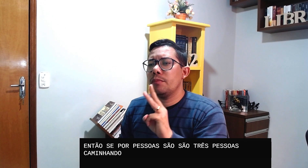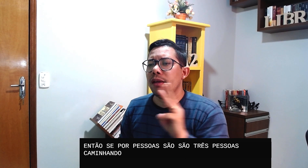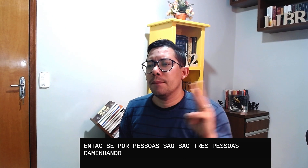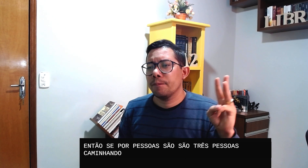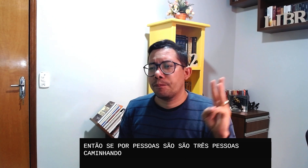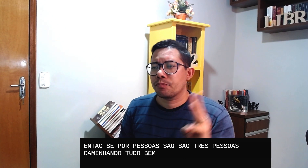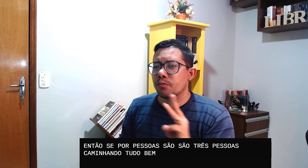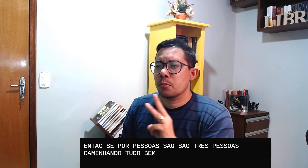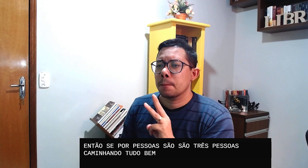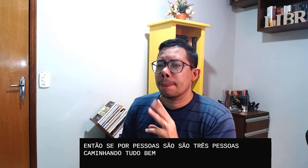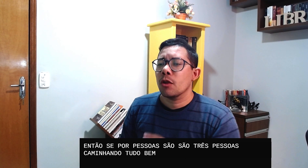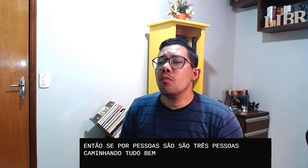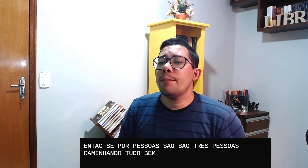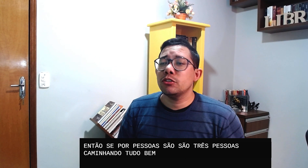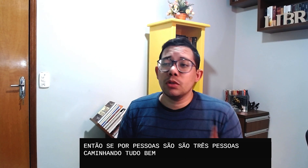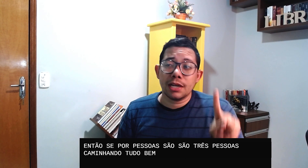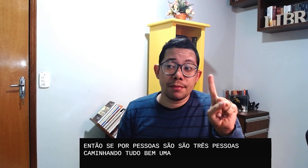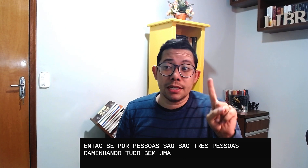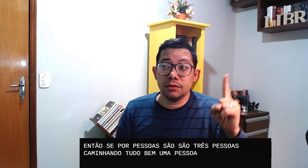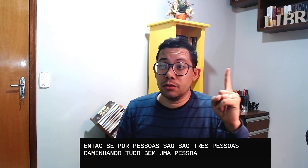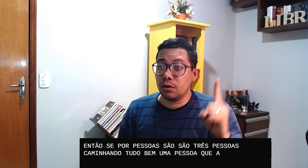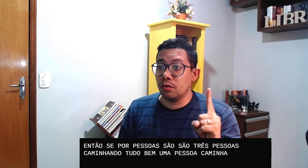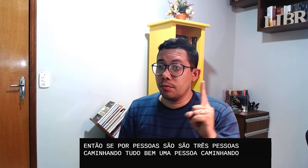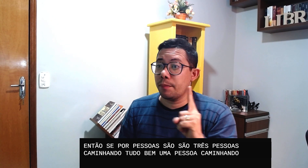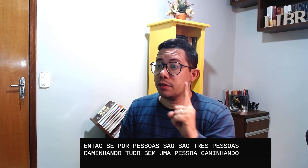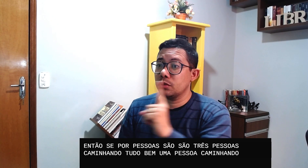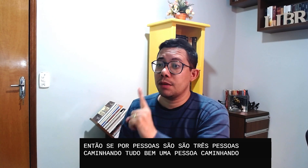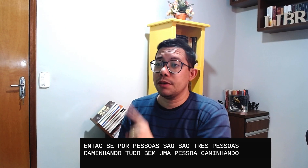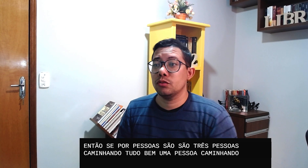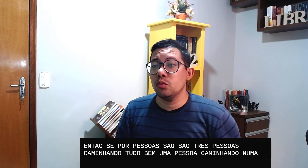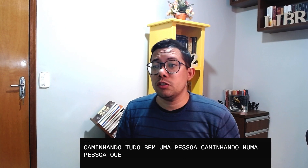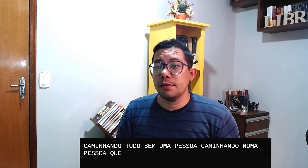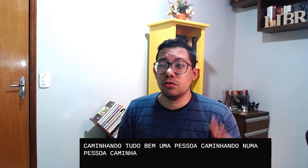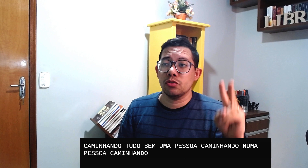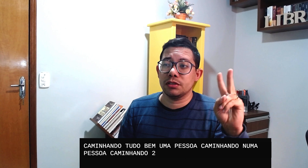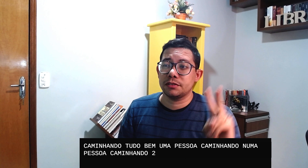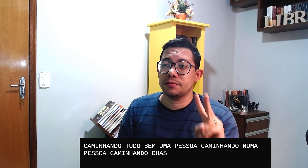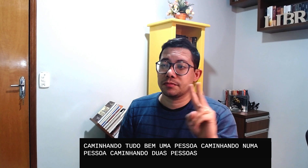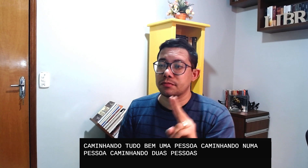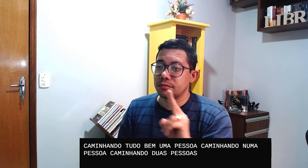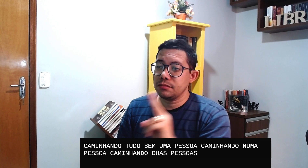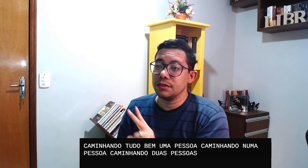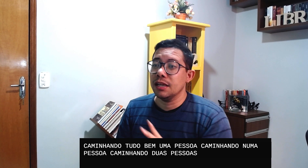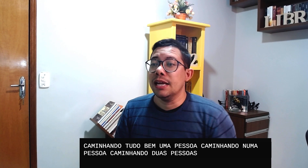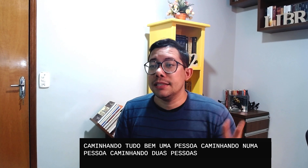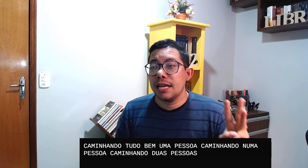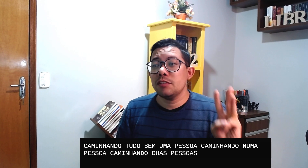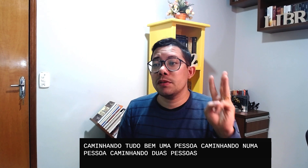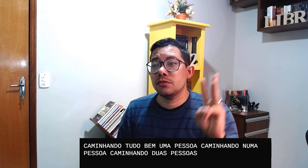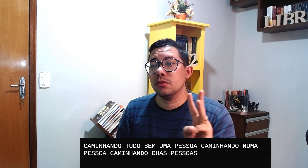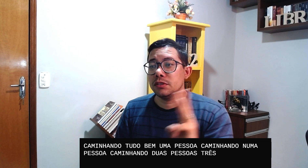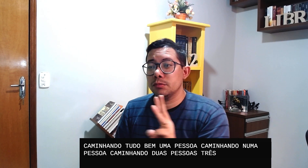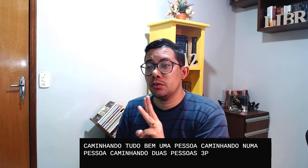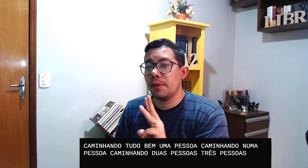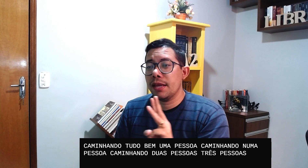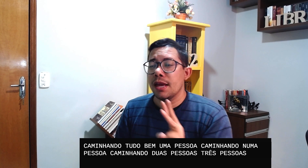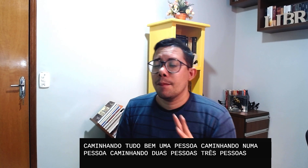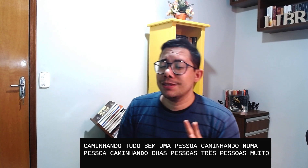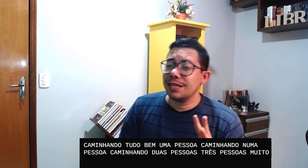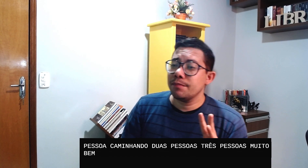bem? Uma pessoa caminhando, ó, pessoa caminhando, duas pessoas. Três pessoas, muito bem. Mas lembrando